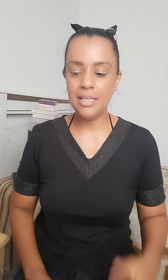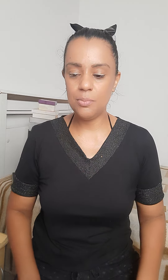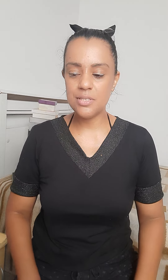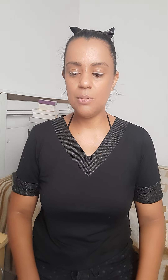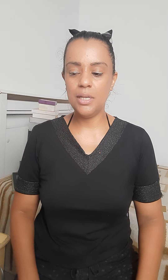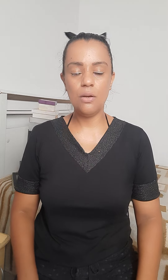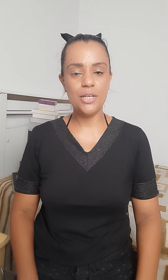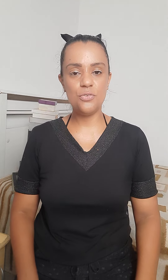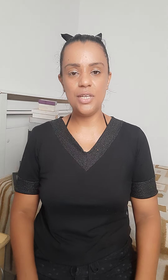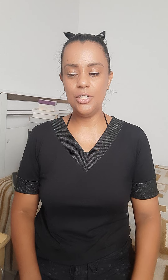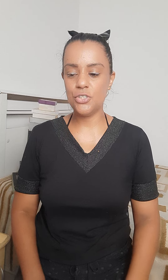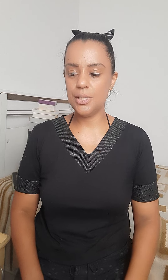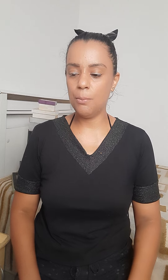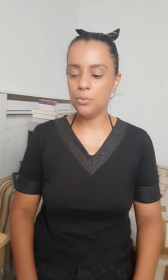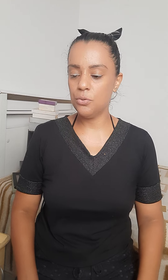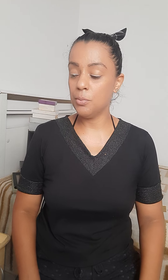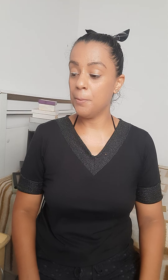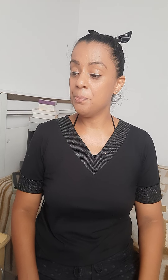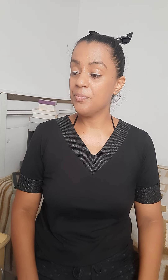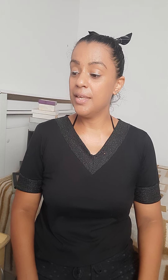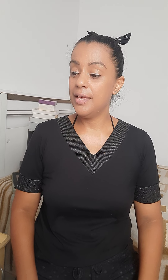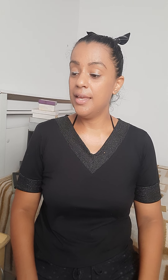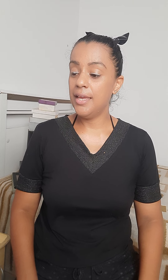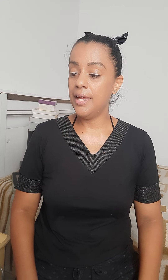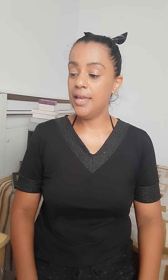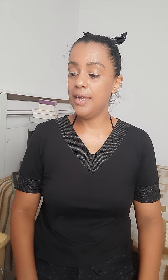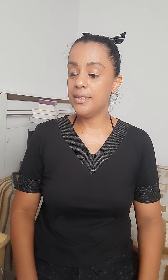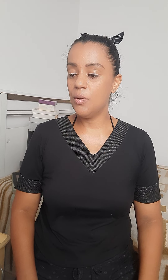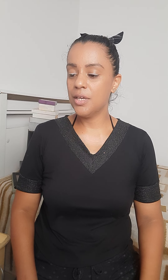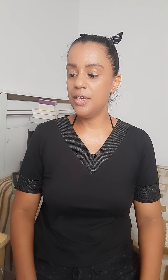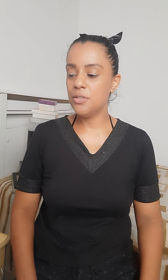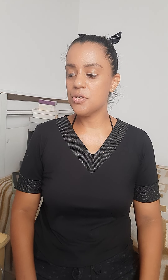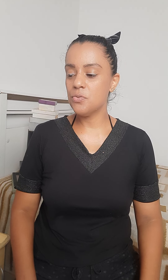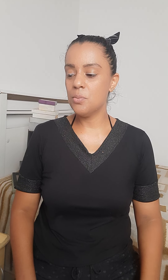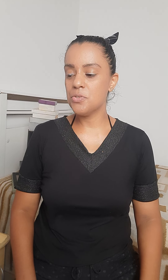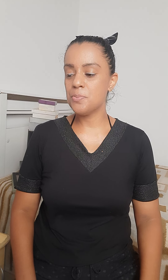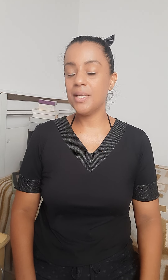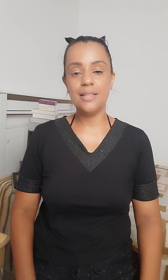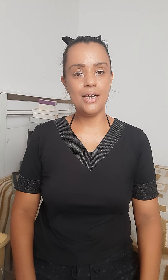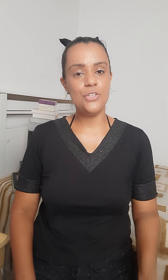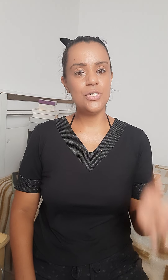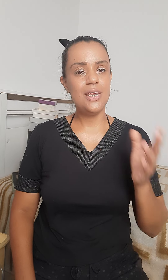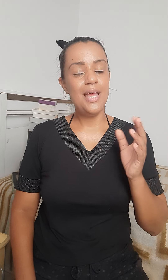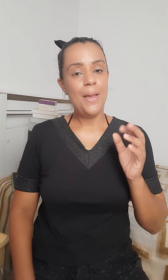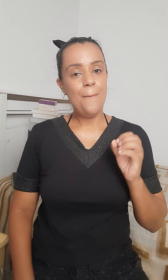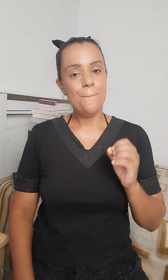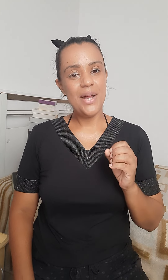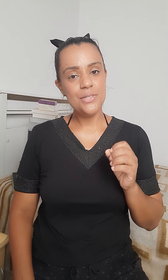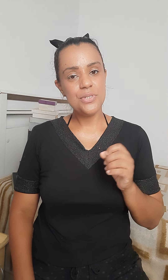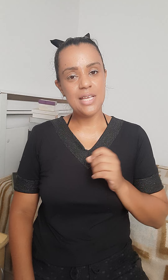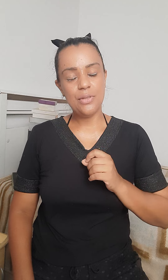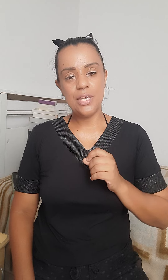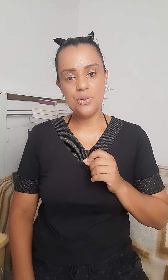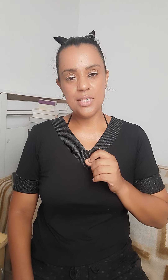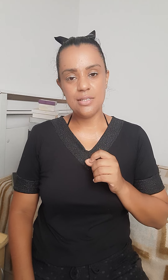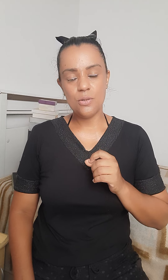Libras também não é diferente, tá bom, turma? Então aqui nós fomos para tarde. Mais usado aqui no estado de São